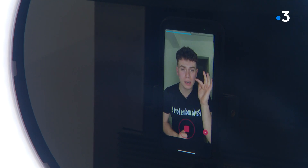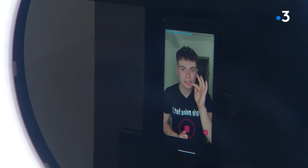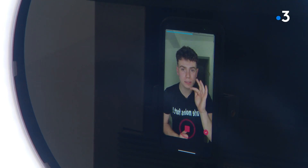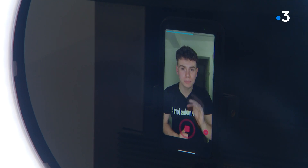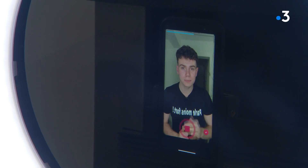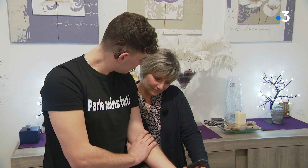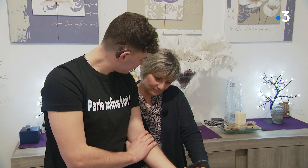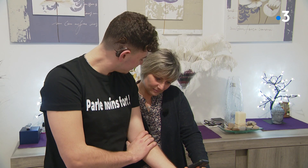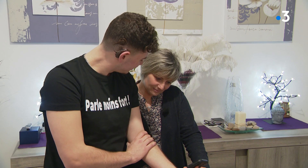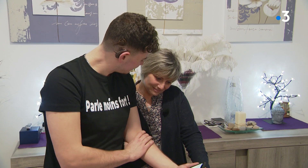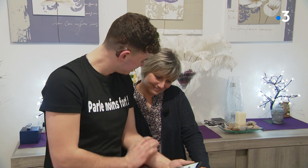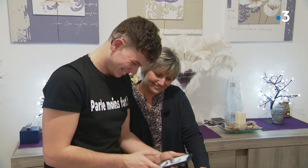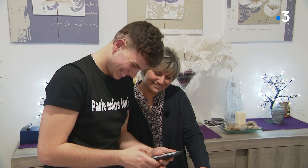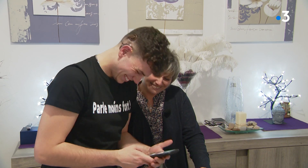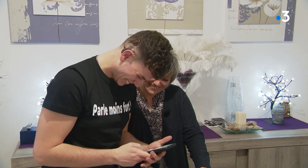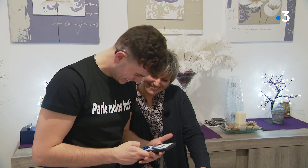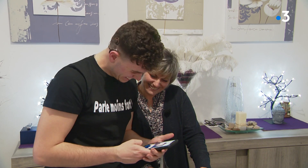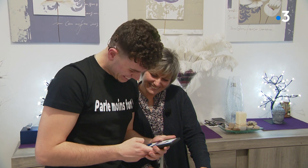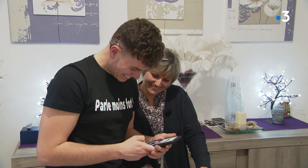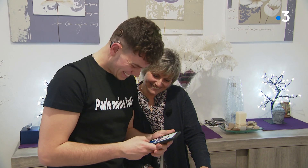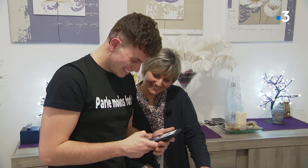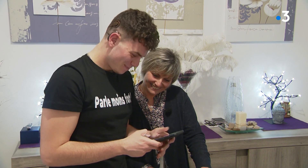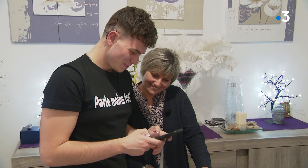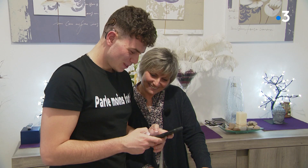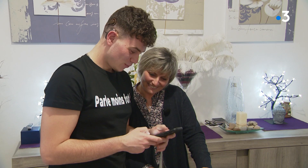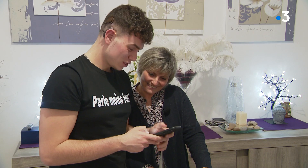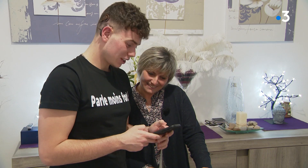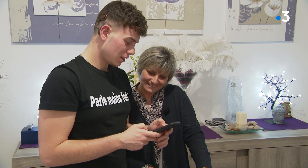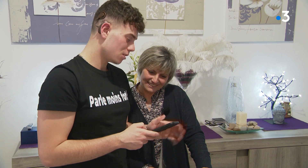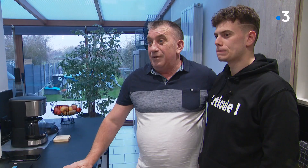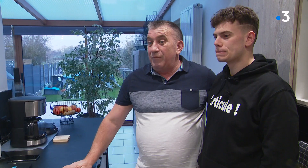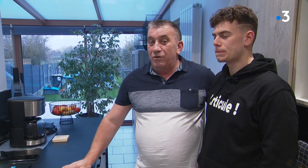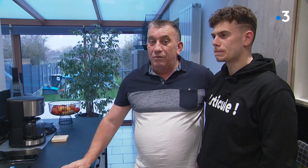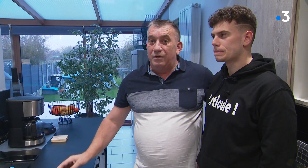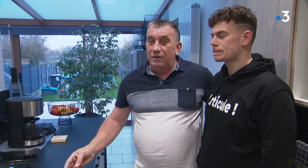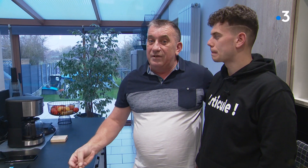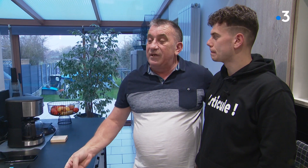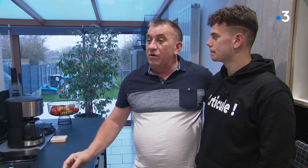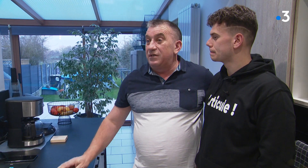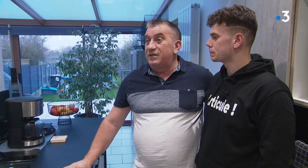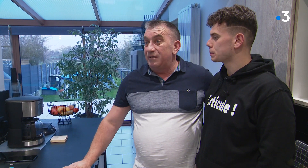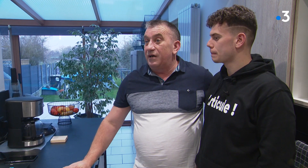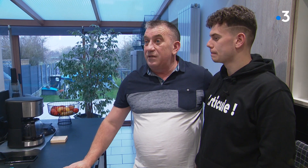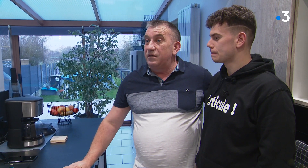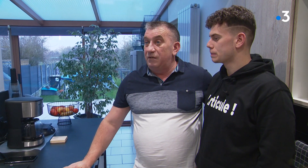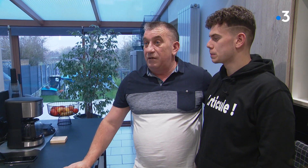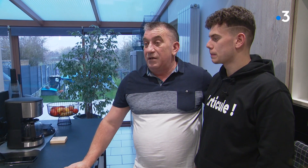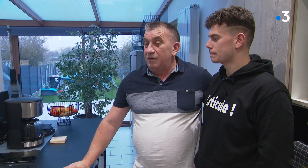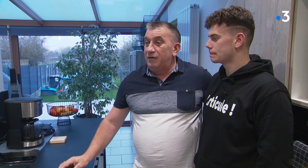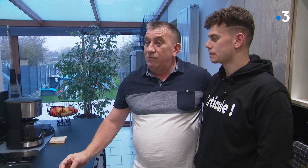de ses parents, fiers de voir leur fils transformer son handicap en atout. Il y a même des écoles qui s'y intéressent, des